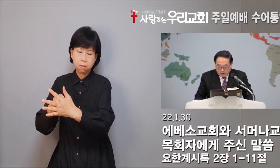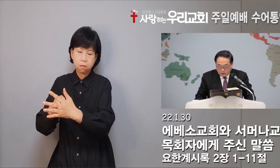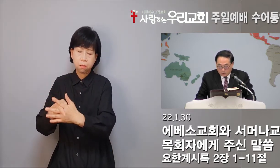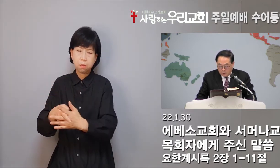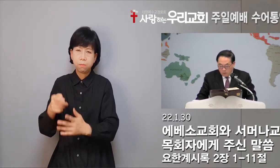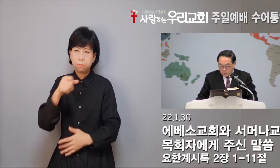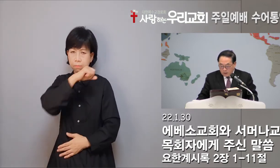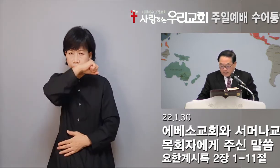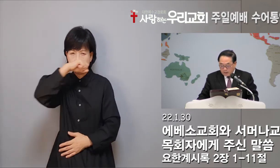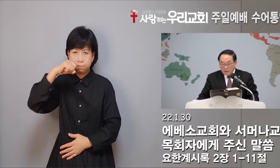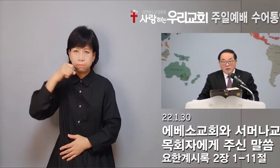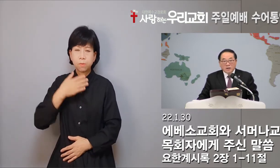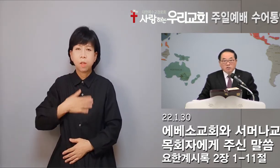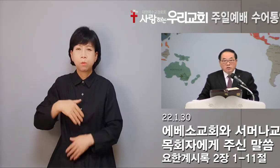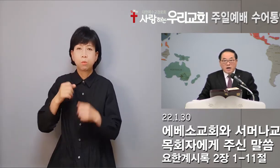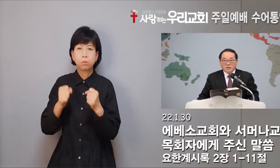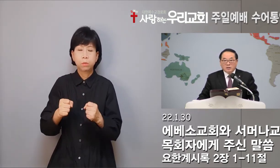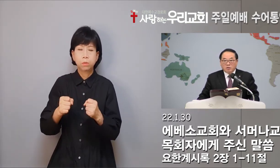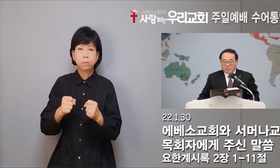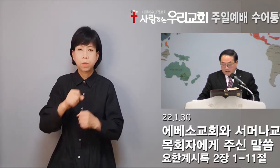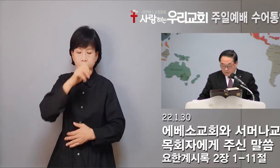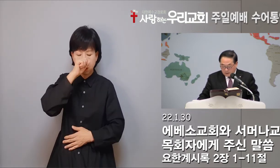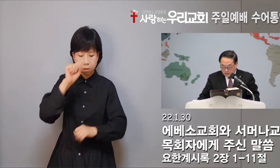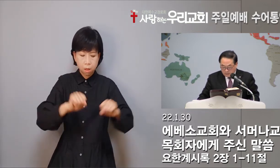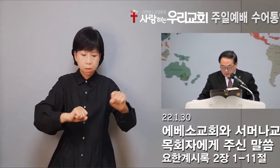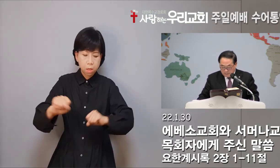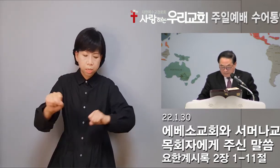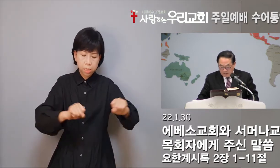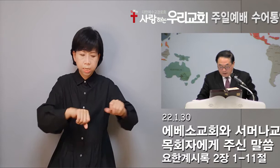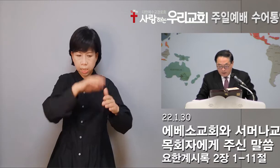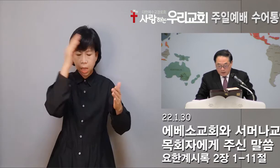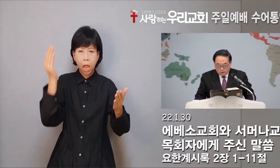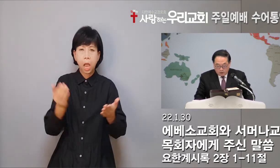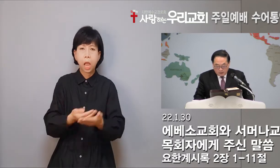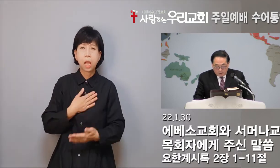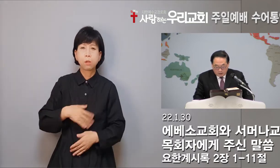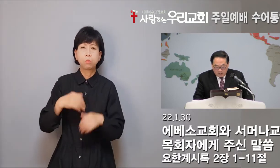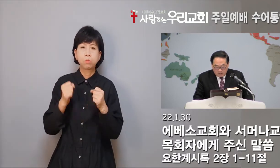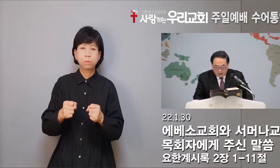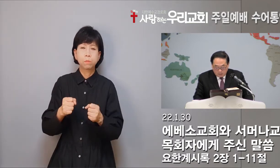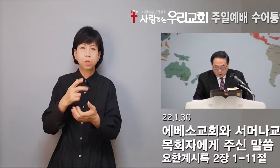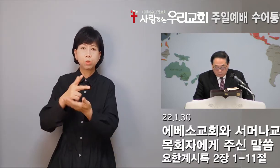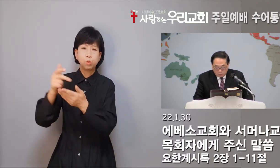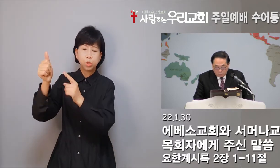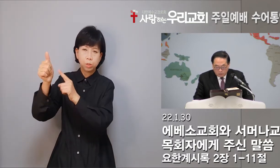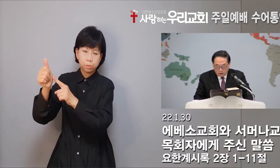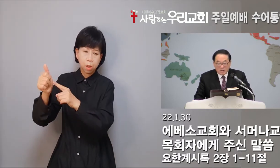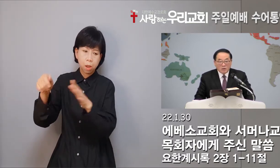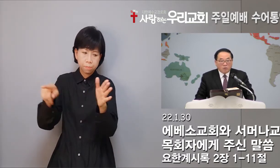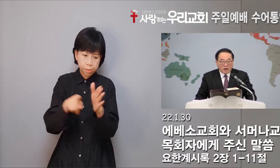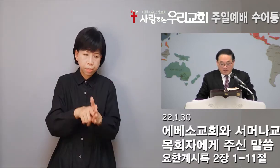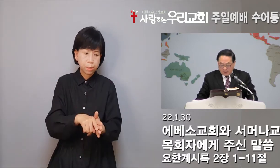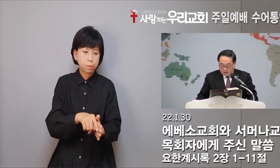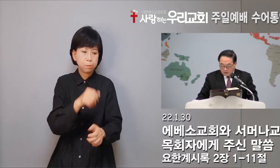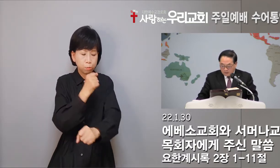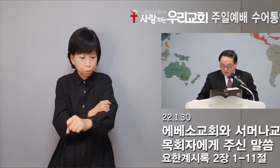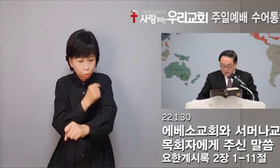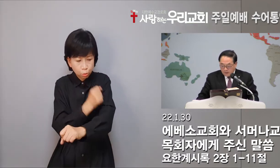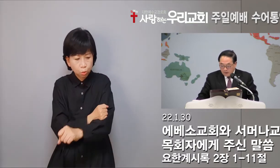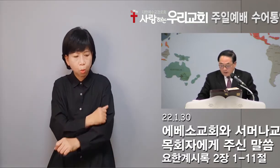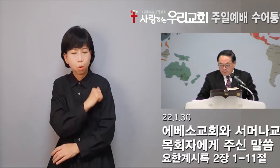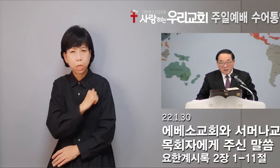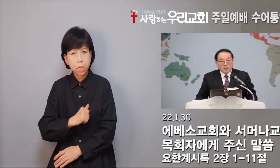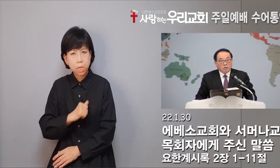주님께서 에베소 교회 목회자에게 선한 행위를 아신다고 말씀하셨습니다. 주님께서 그의 믿음과 수고로 인내도 아셨다는